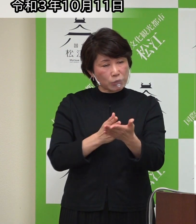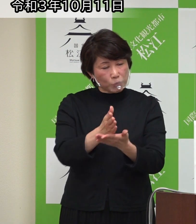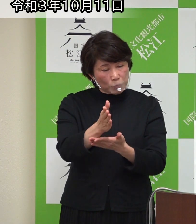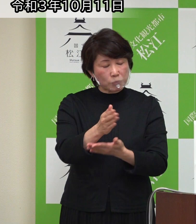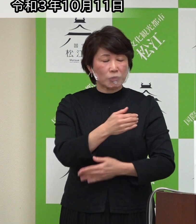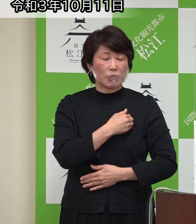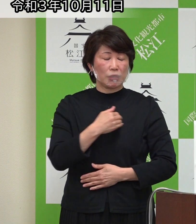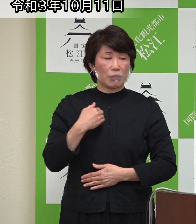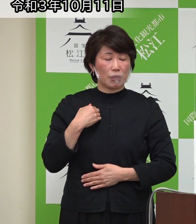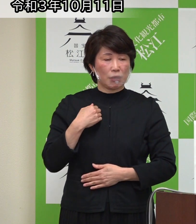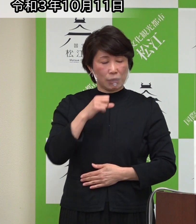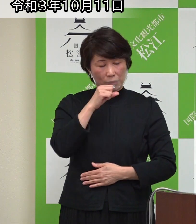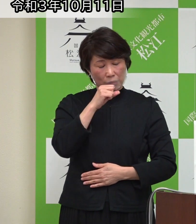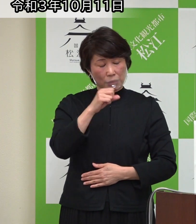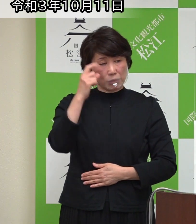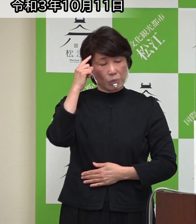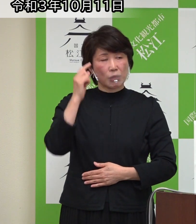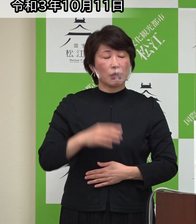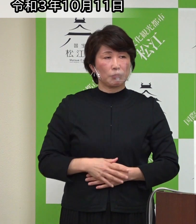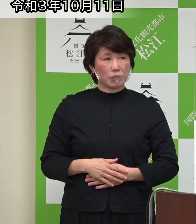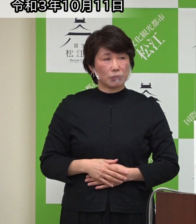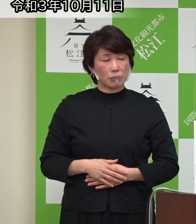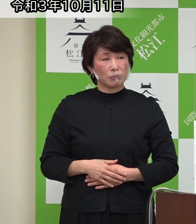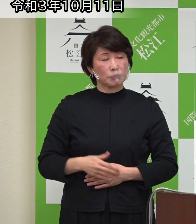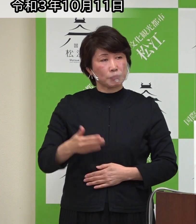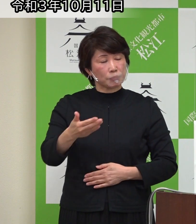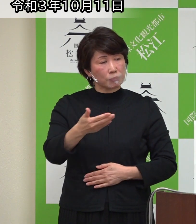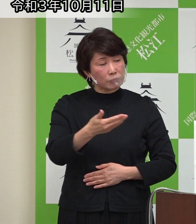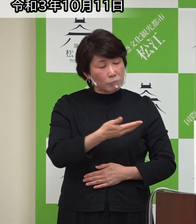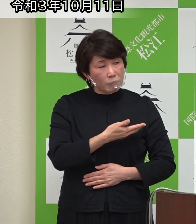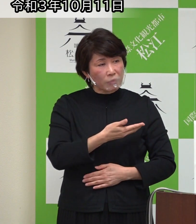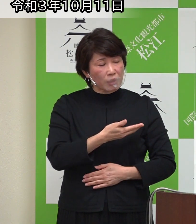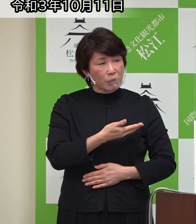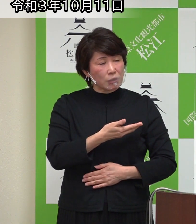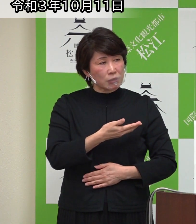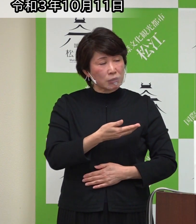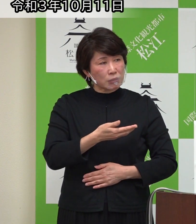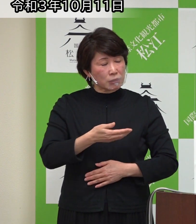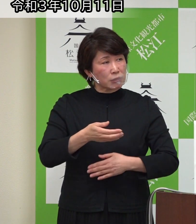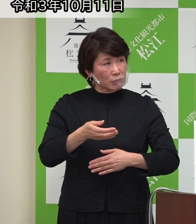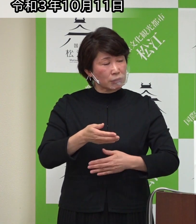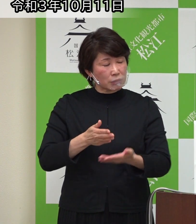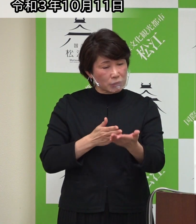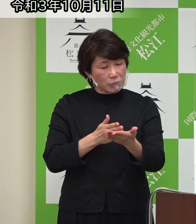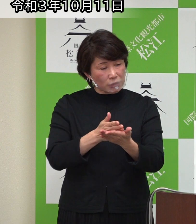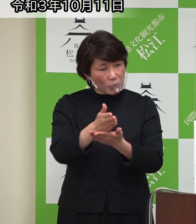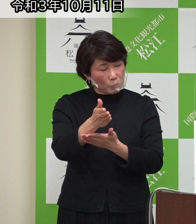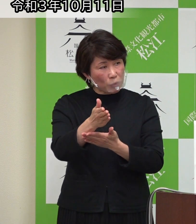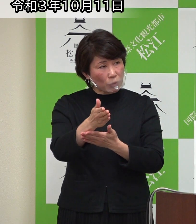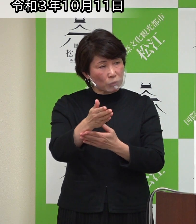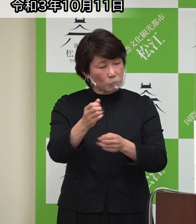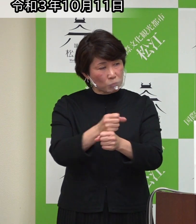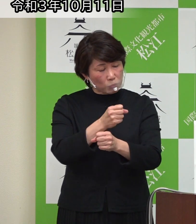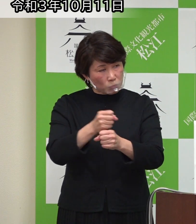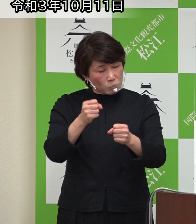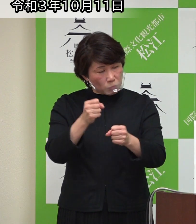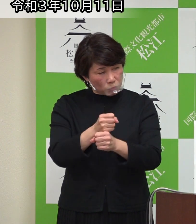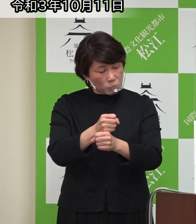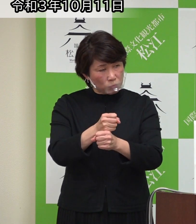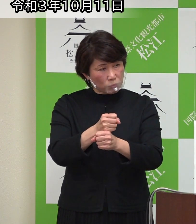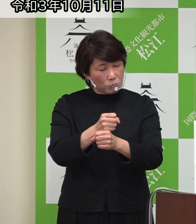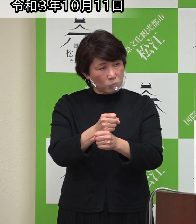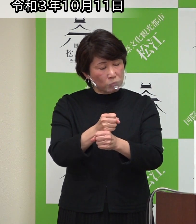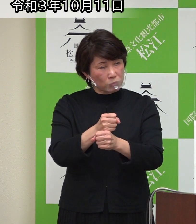。ですのであの先ほどおっしゃっていただいた職人商店街もですねこの中に包含されておりまして、あの、まあ、ものづくりをやっ